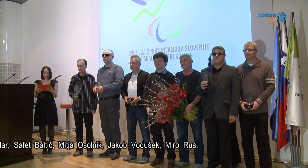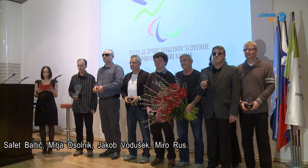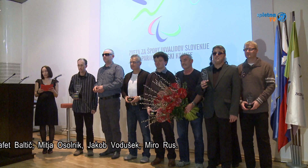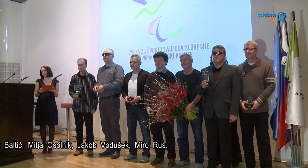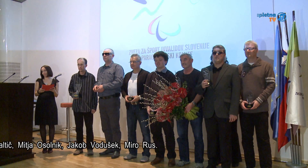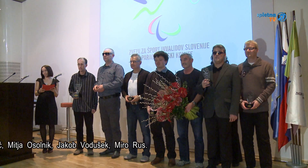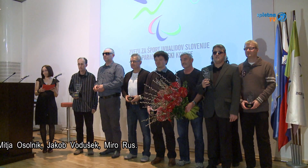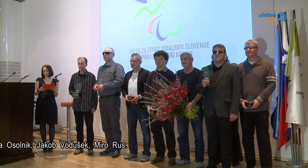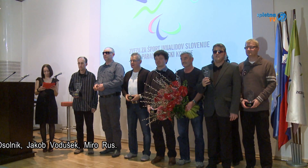kegljačev.